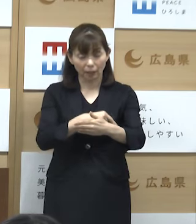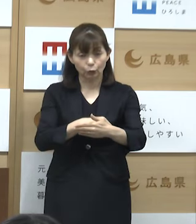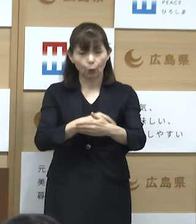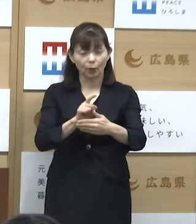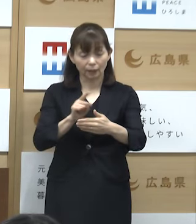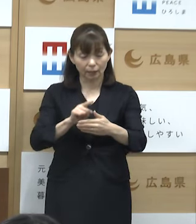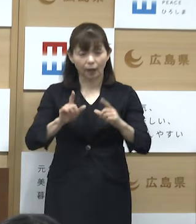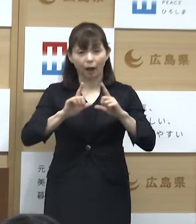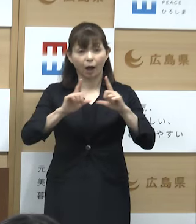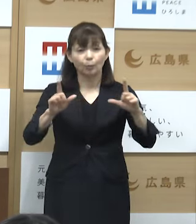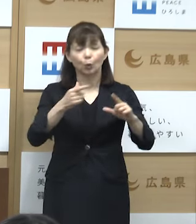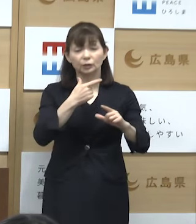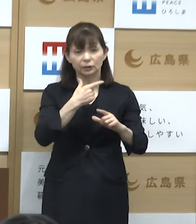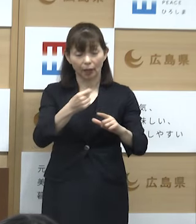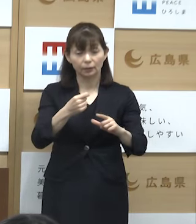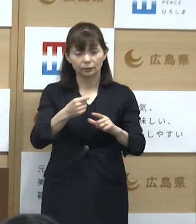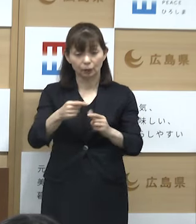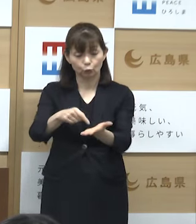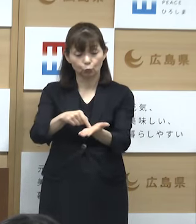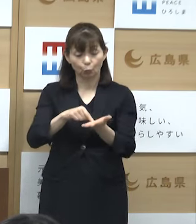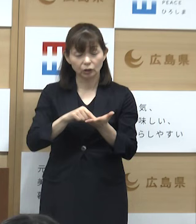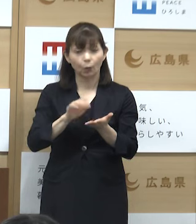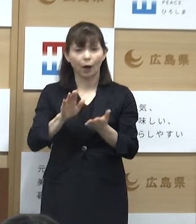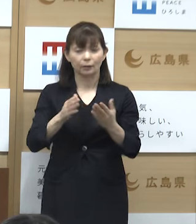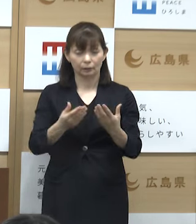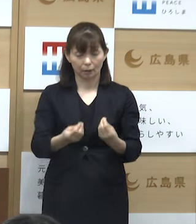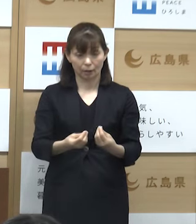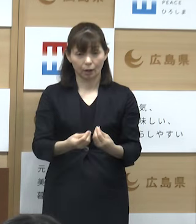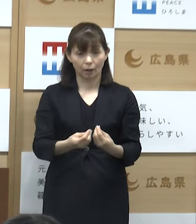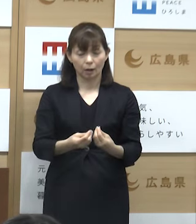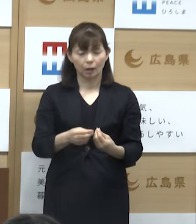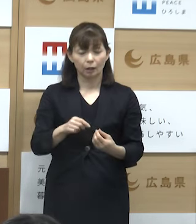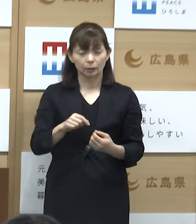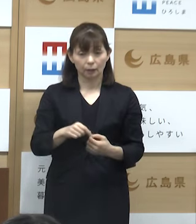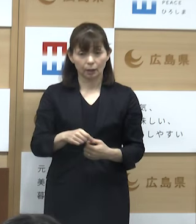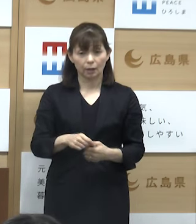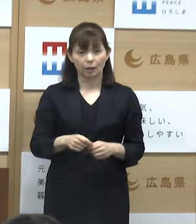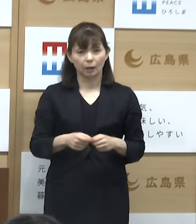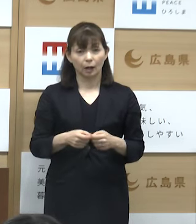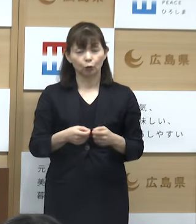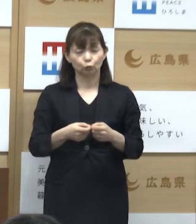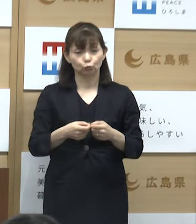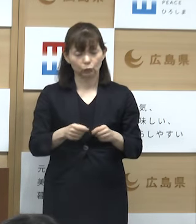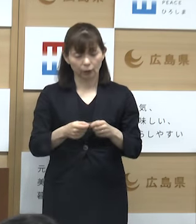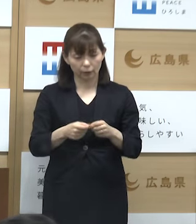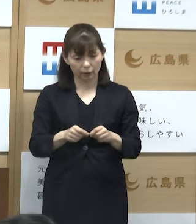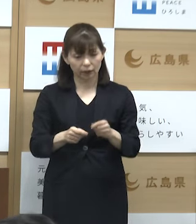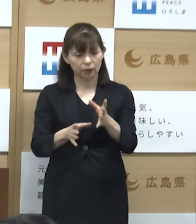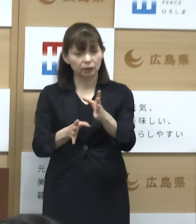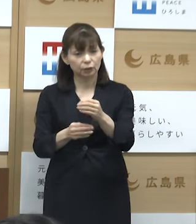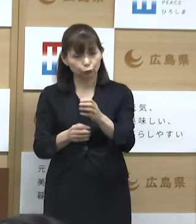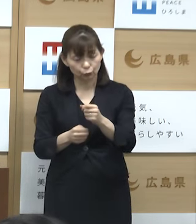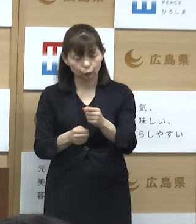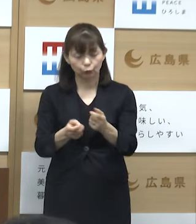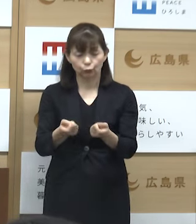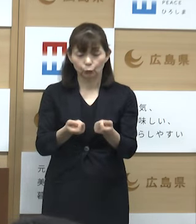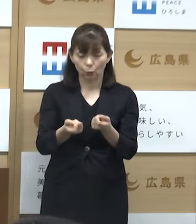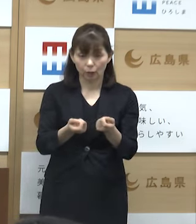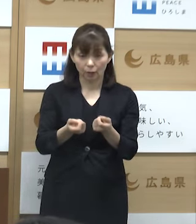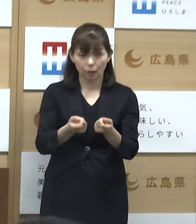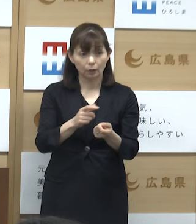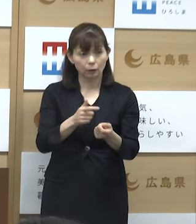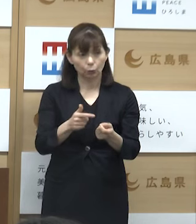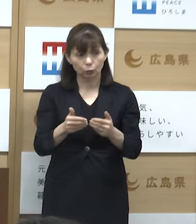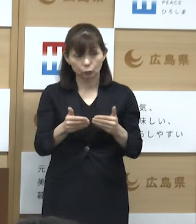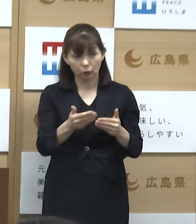たので、 はい、 まあ、そういう意味では、いや、それで今、具体的 なんか日程調整っていうのは、まあ、今、それだ